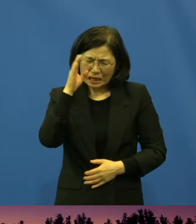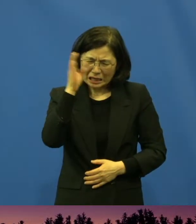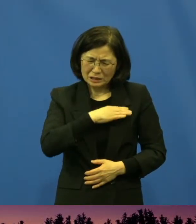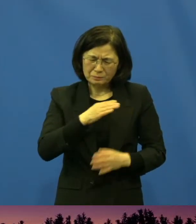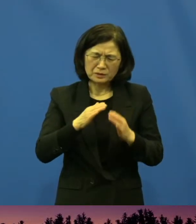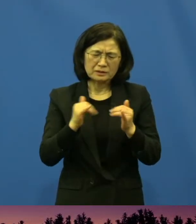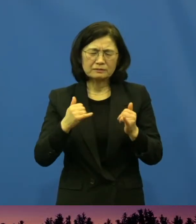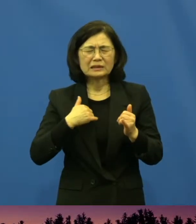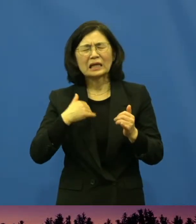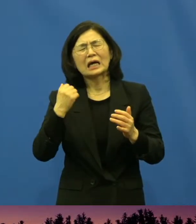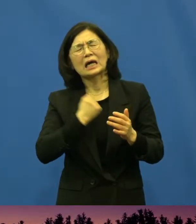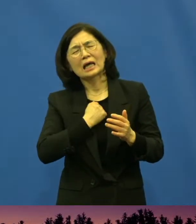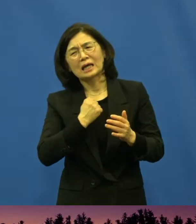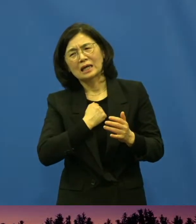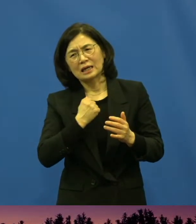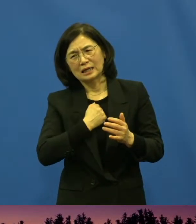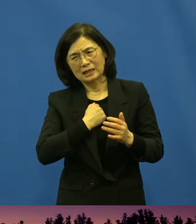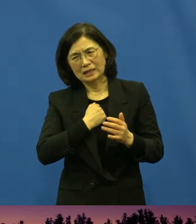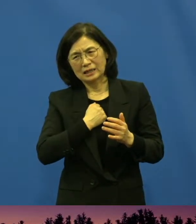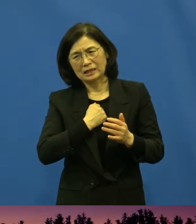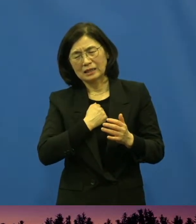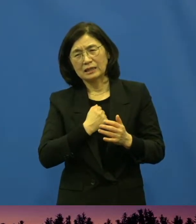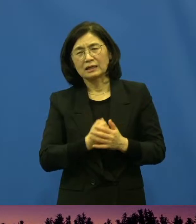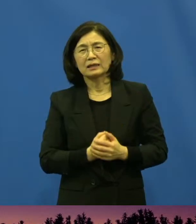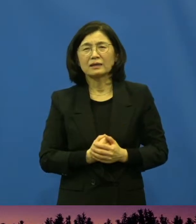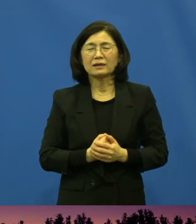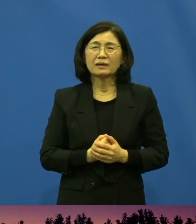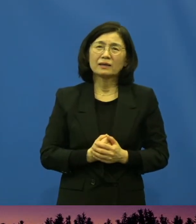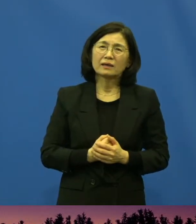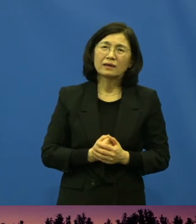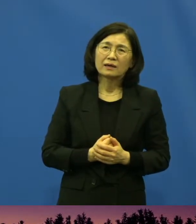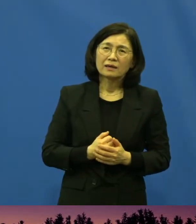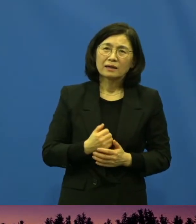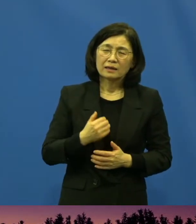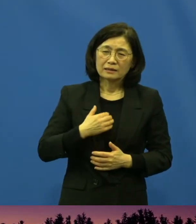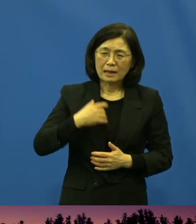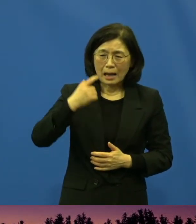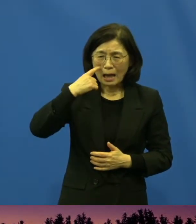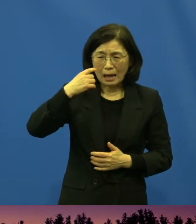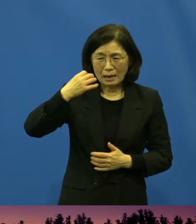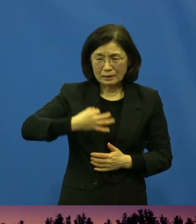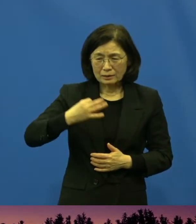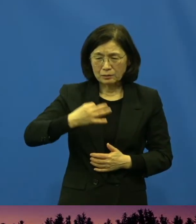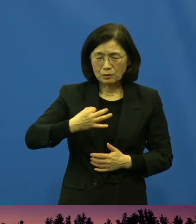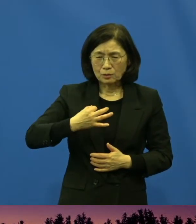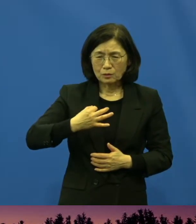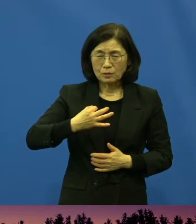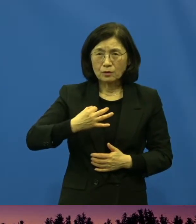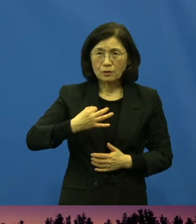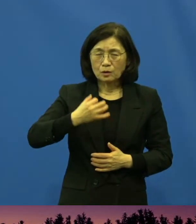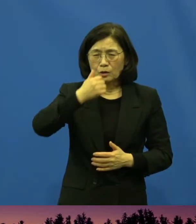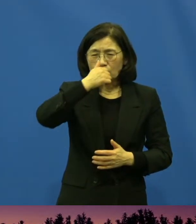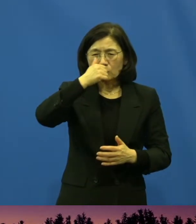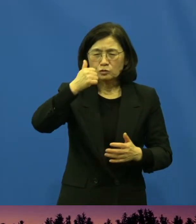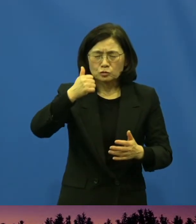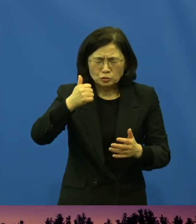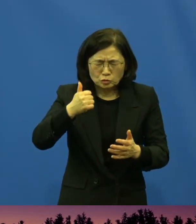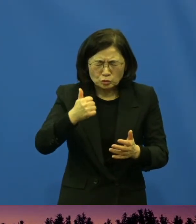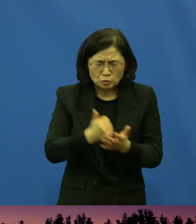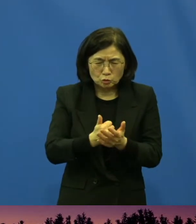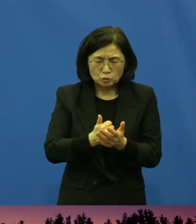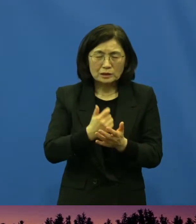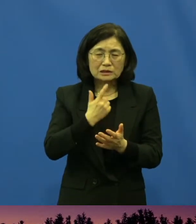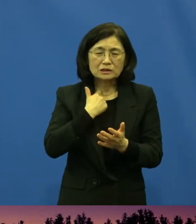어떻게 나를 이런 인간을 받아주시겠어, 내가 이런 죄를 짓다니 죄책감에 시달려서 어떻게 해요? 하나님의